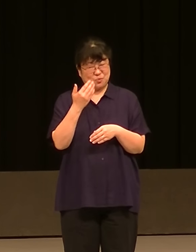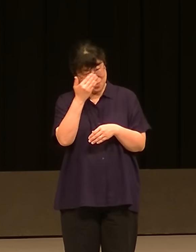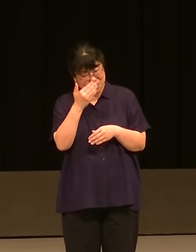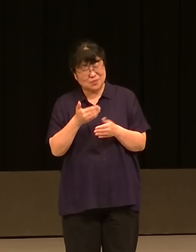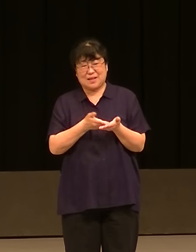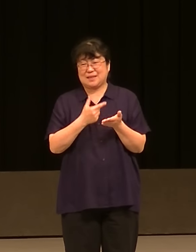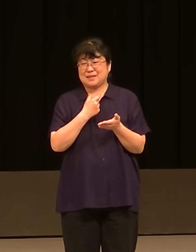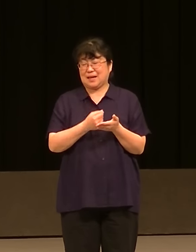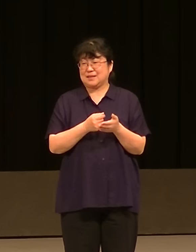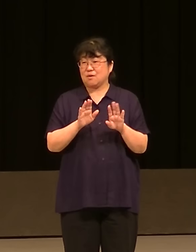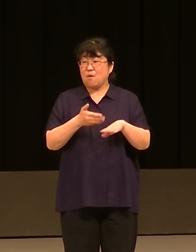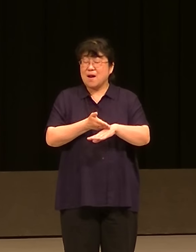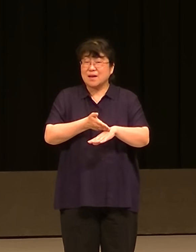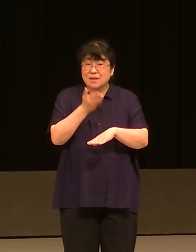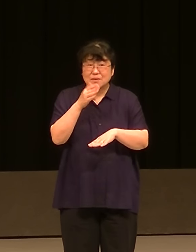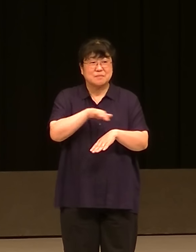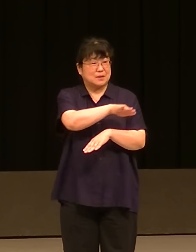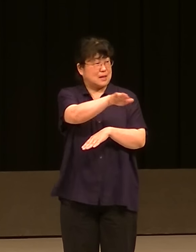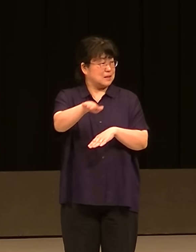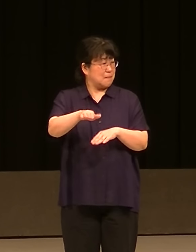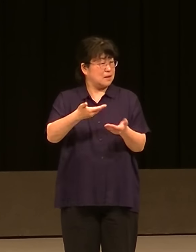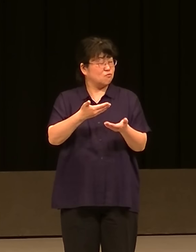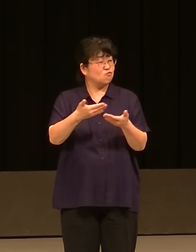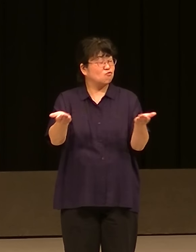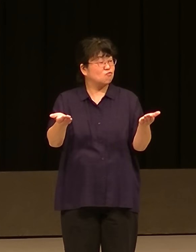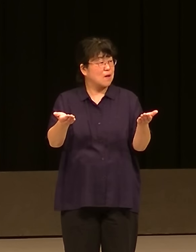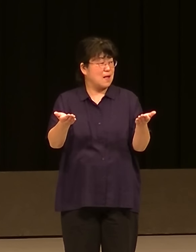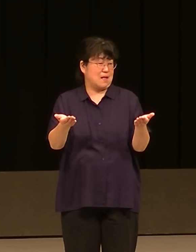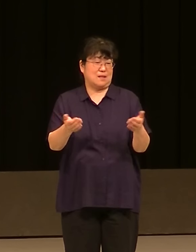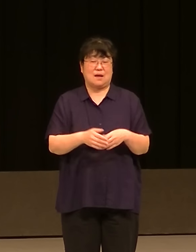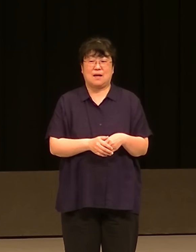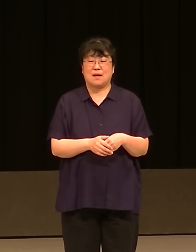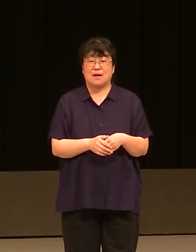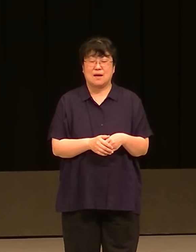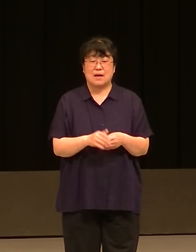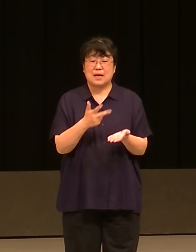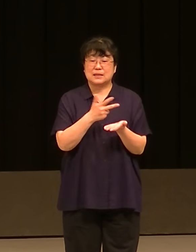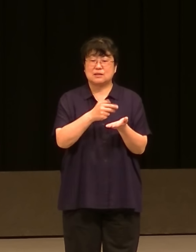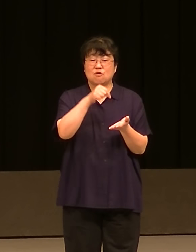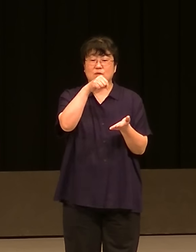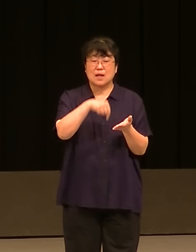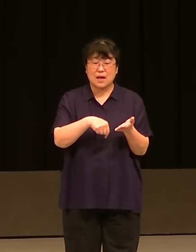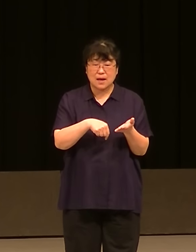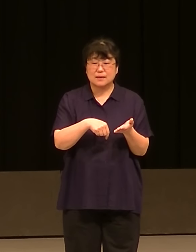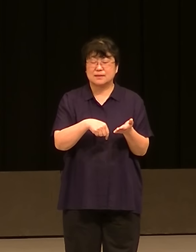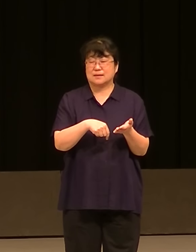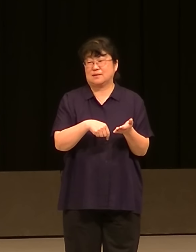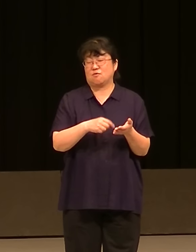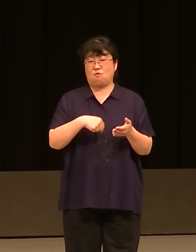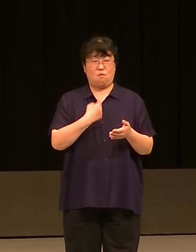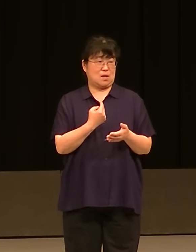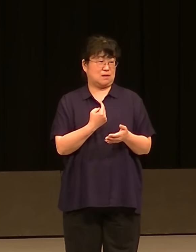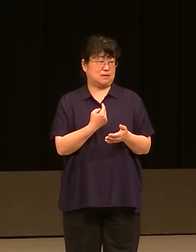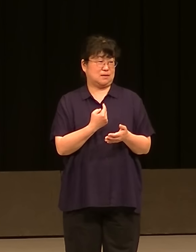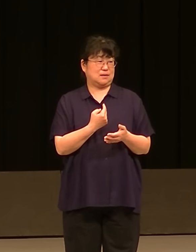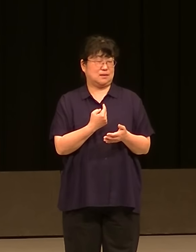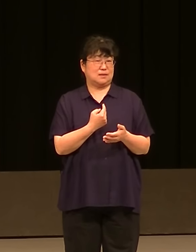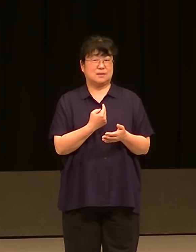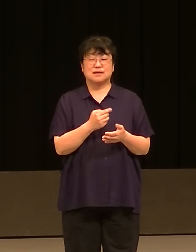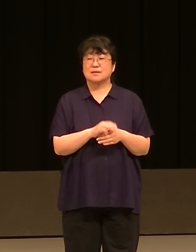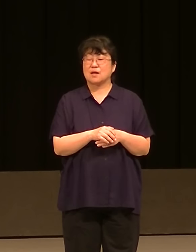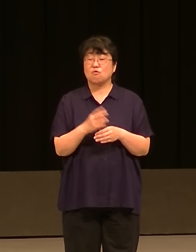日ありがたいことに皆様にお配りくださりました、資料の中にこの私が、あと